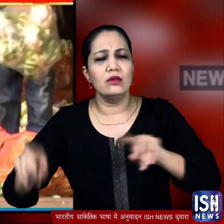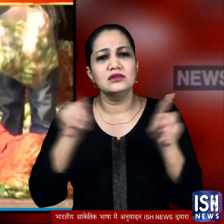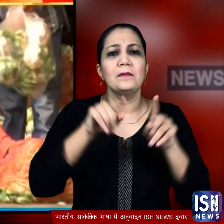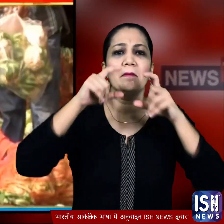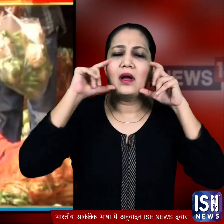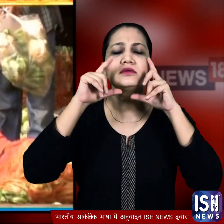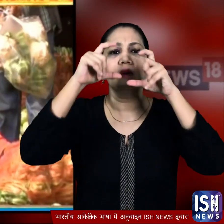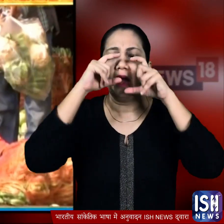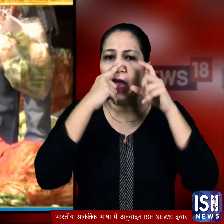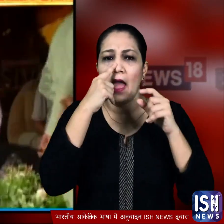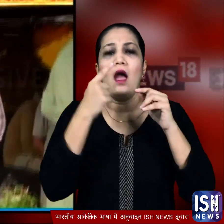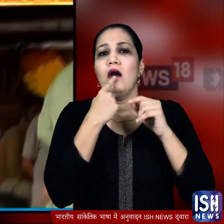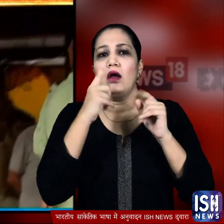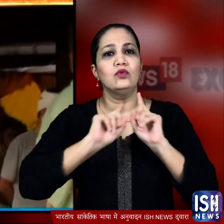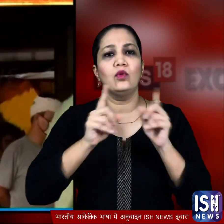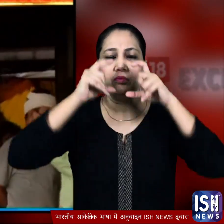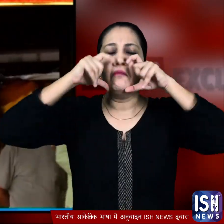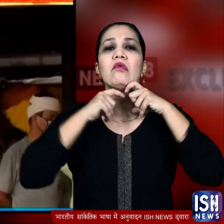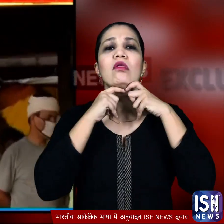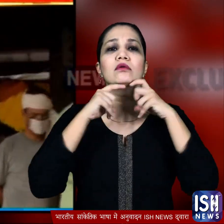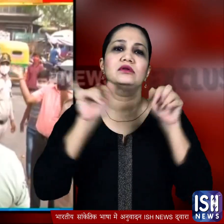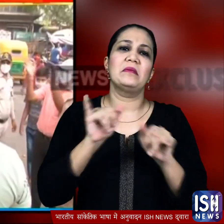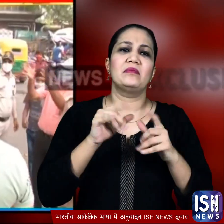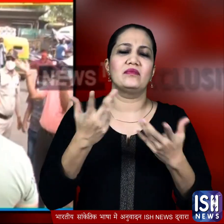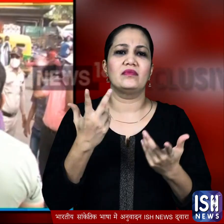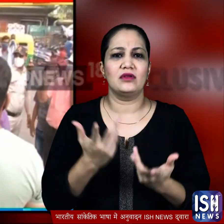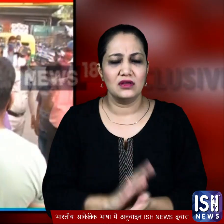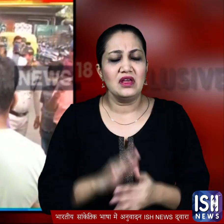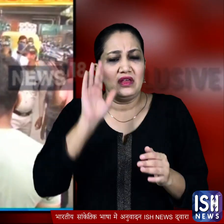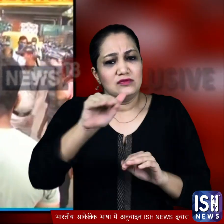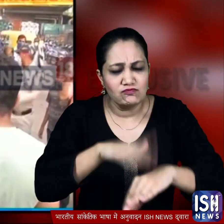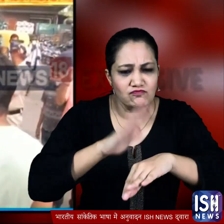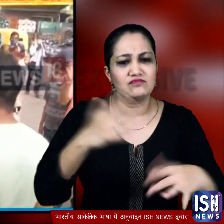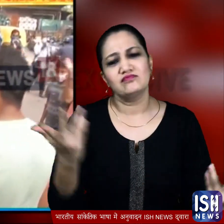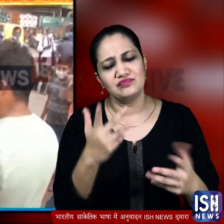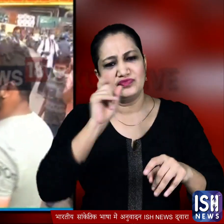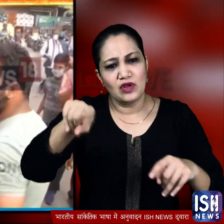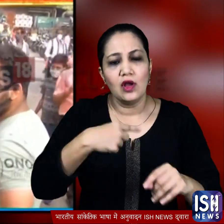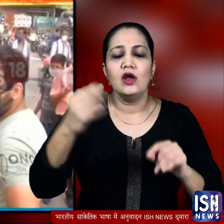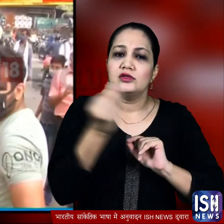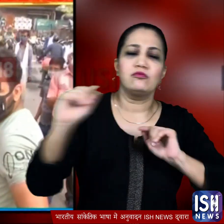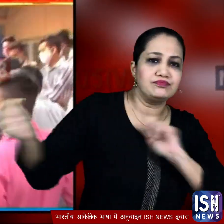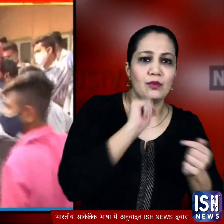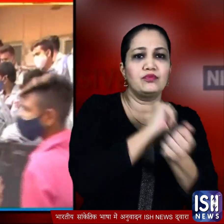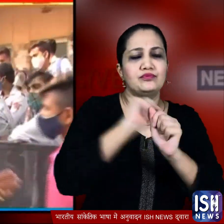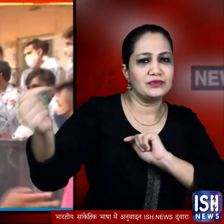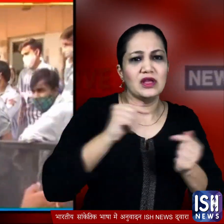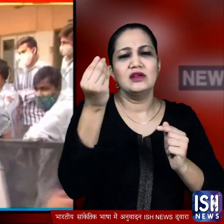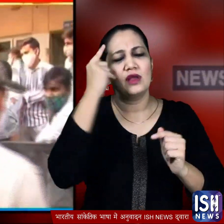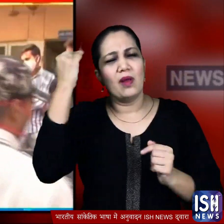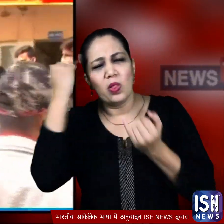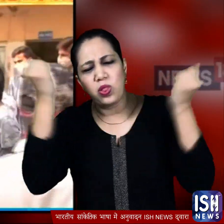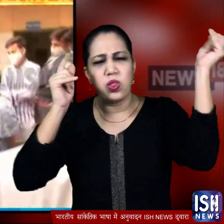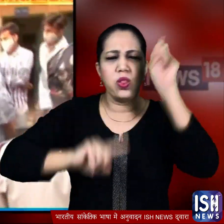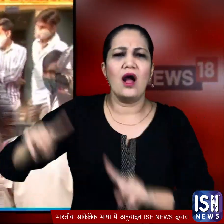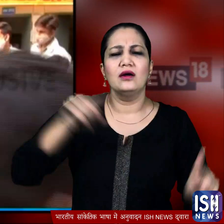उनके लिए मास्क की जगह नाक और मुंह पर नहीं बल्कि गले पर दिखी। इसके लिए जब उन्हें टोका गया तो कुछ पुलिस वालों से भिड़ गए, तो कुछ ने अजीबोगरीब बहाने